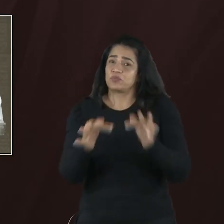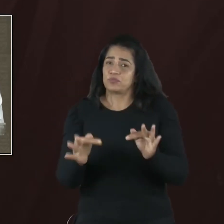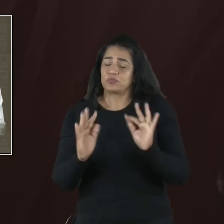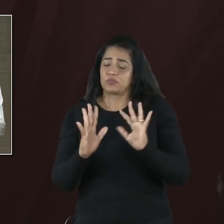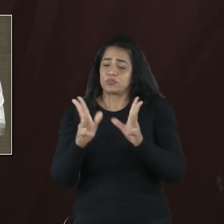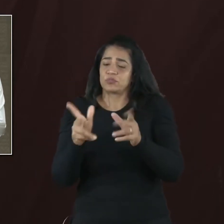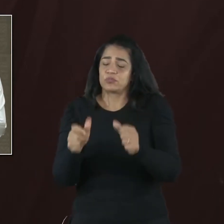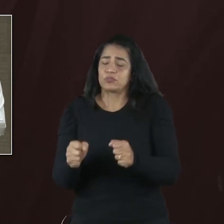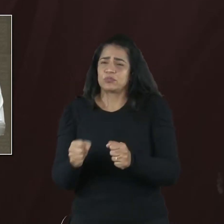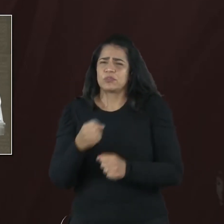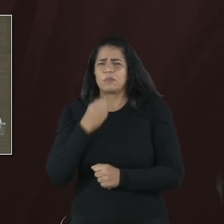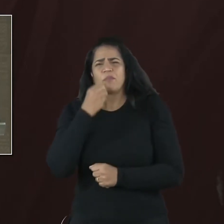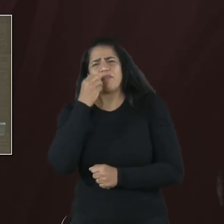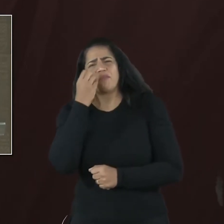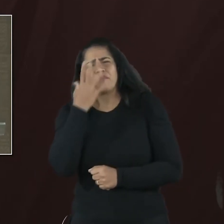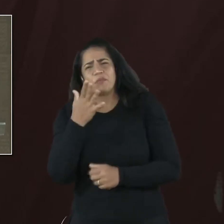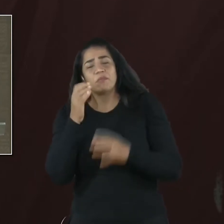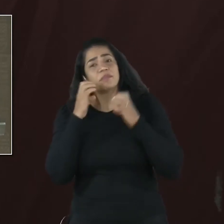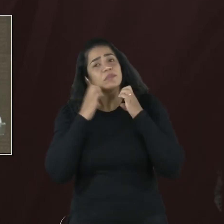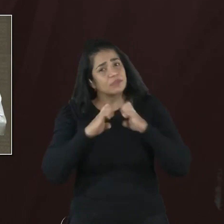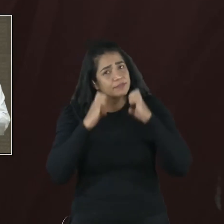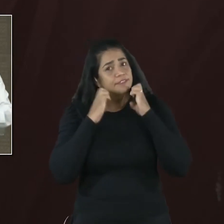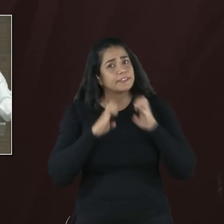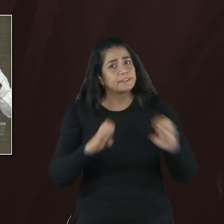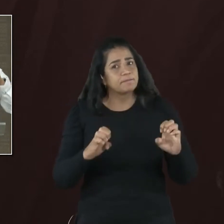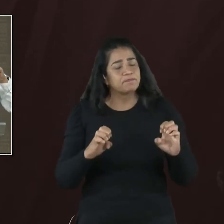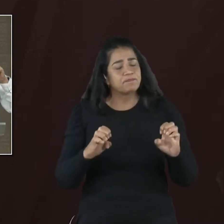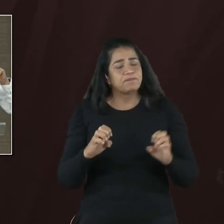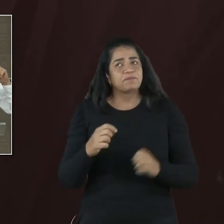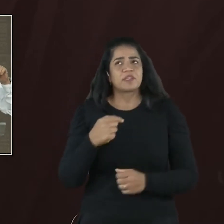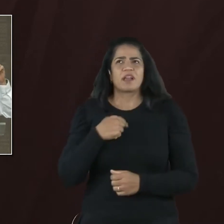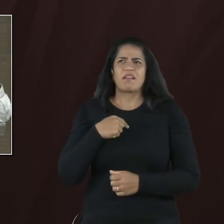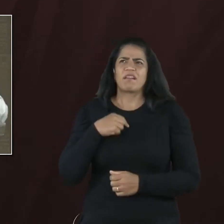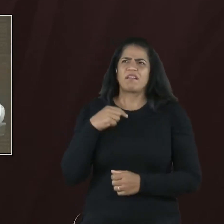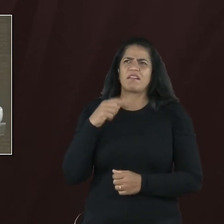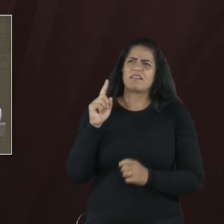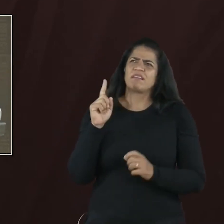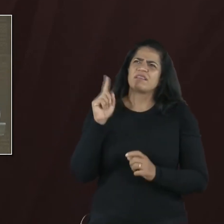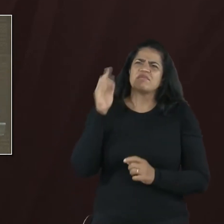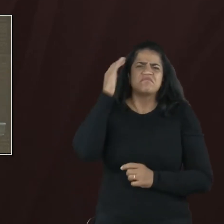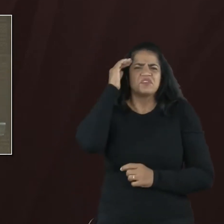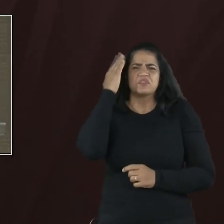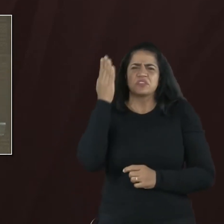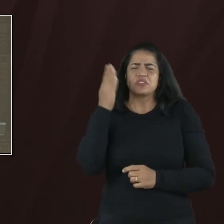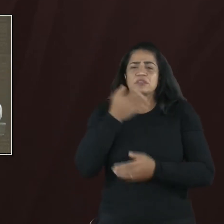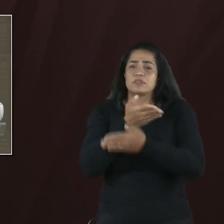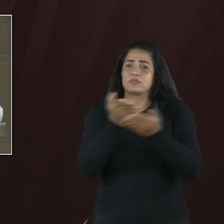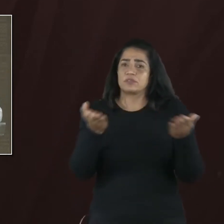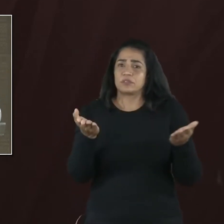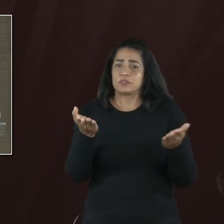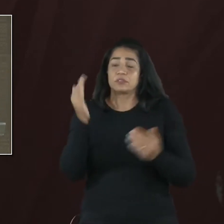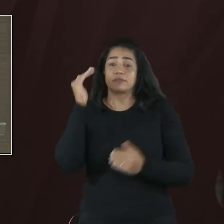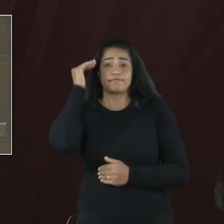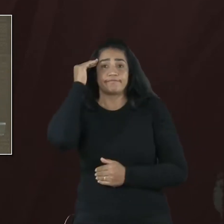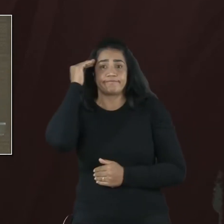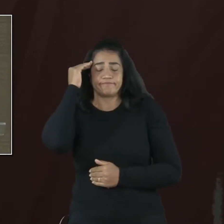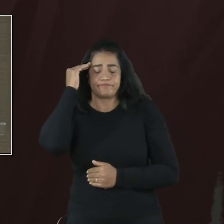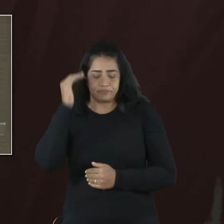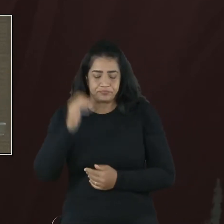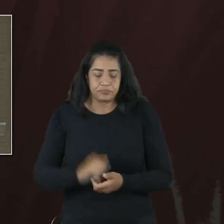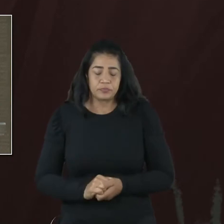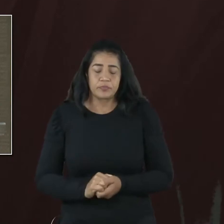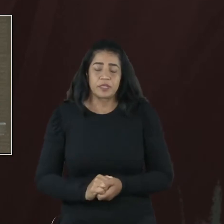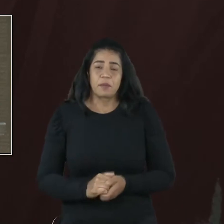né? Não sei se vocês sabem, quando Paulo esteve nessa primeira vez que eu estou contando em